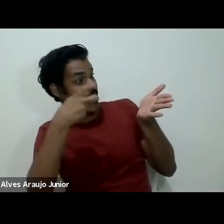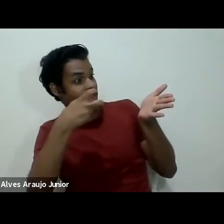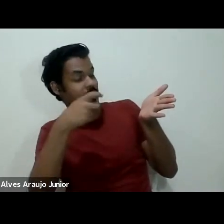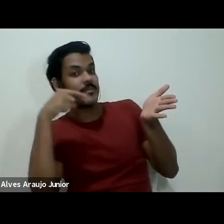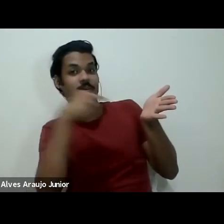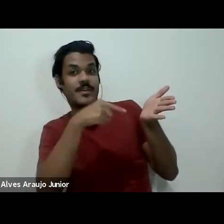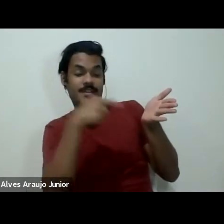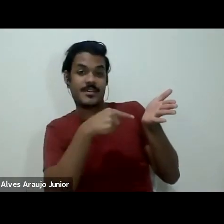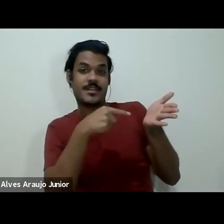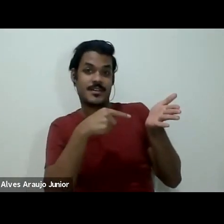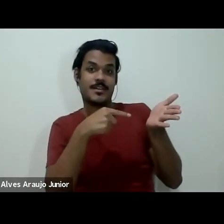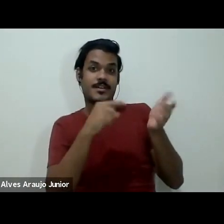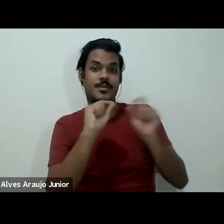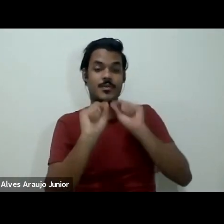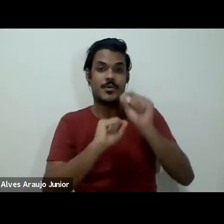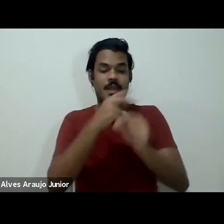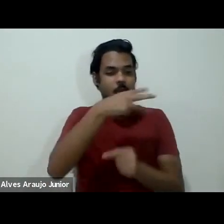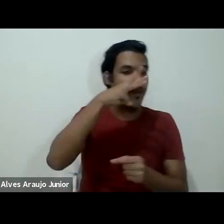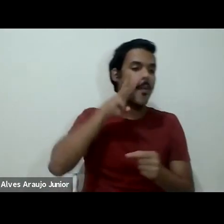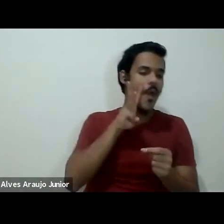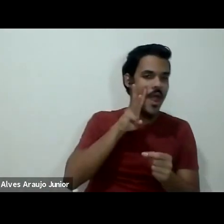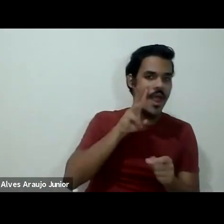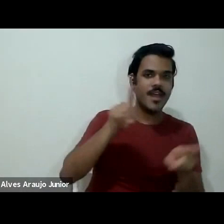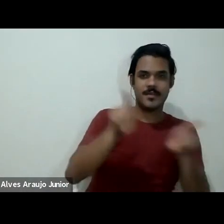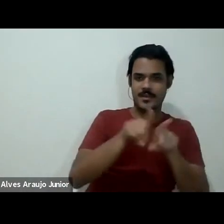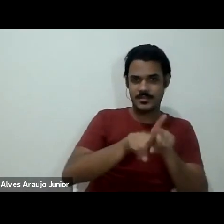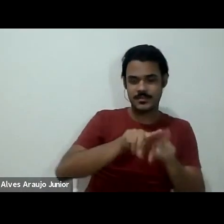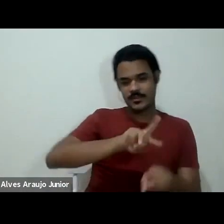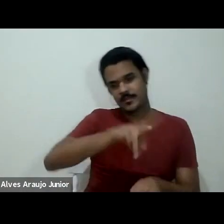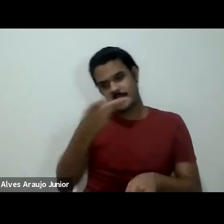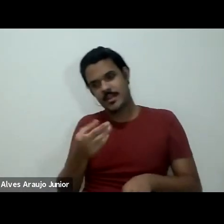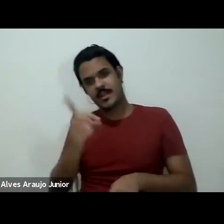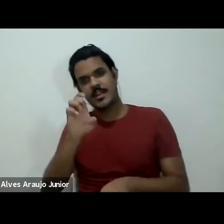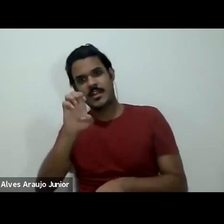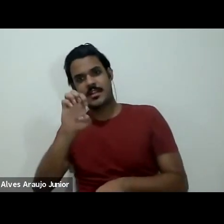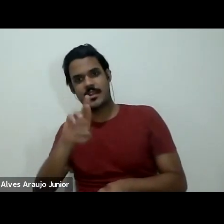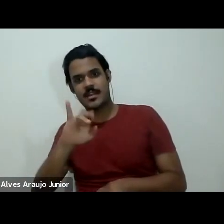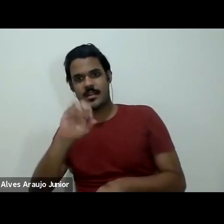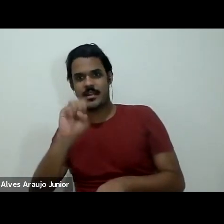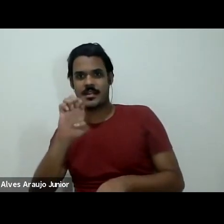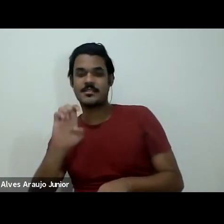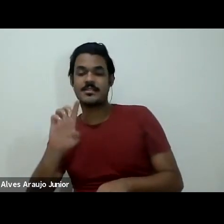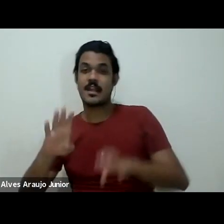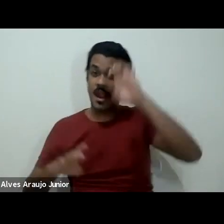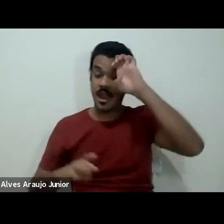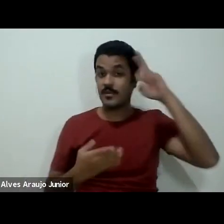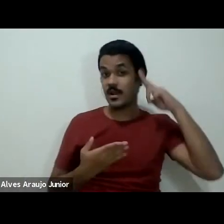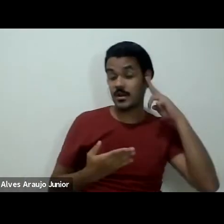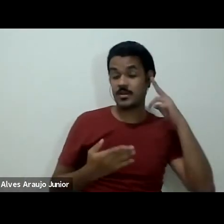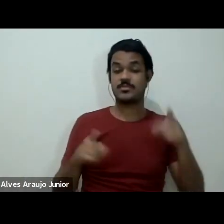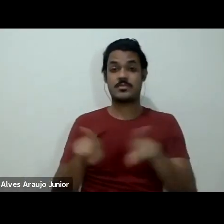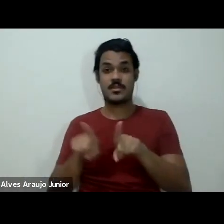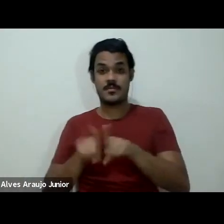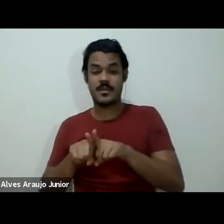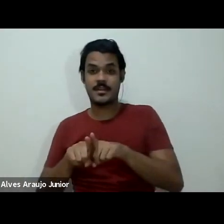pelo Emerson, pela Deise, pelo Evaristo, que com toda essa